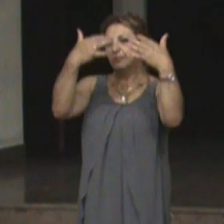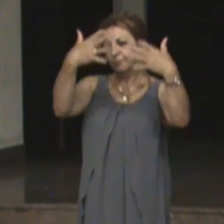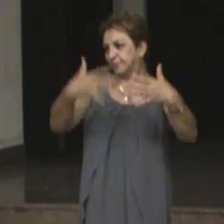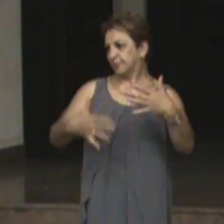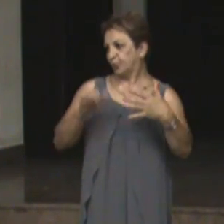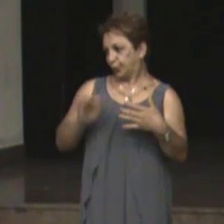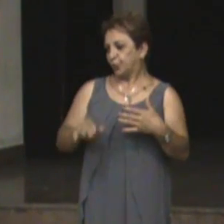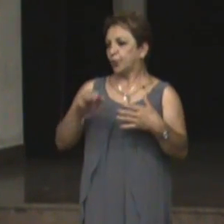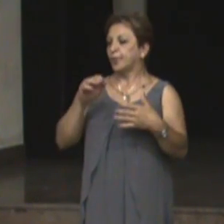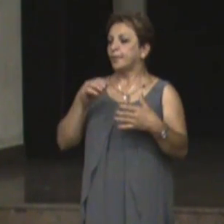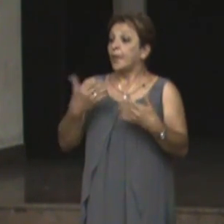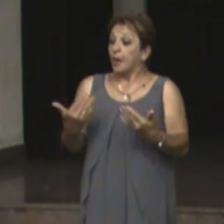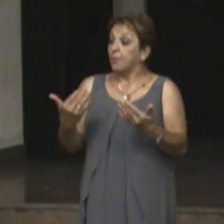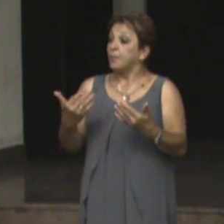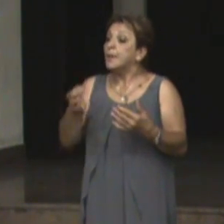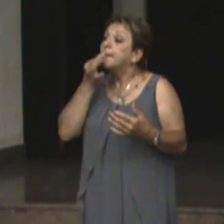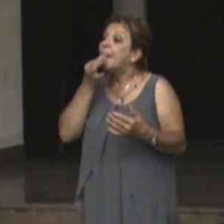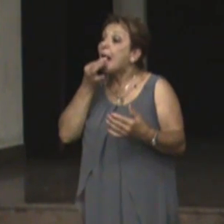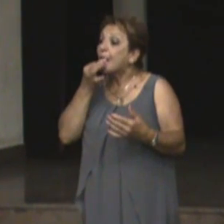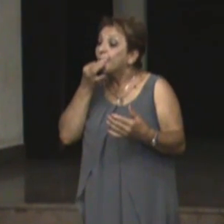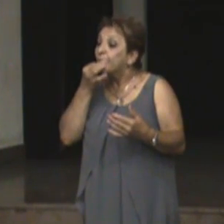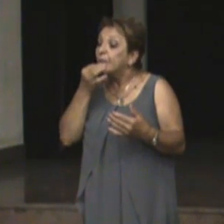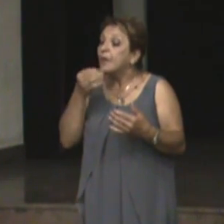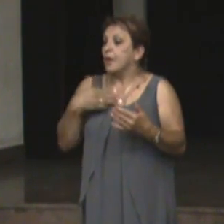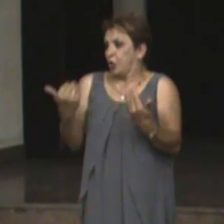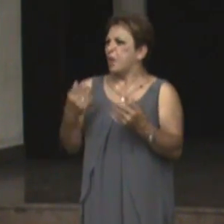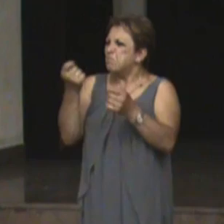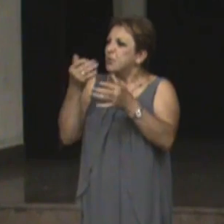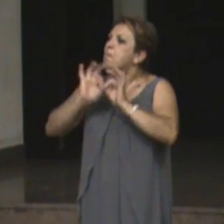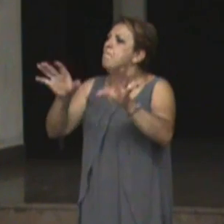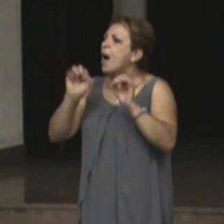կարճ ձեզ ներկայացնել, թե ինչ է առակը առհասարակ։